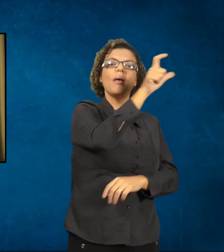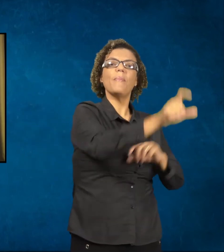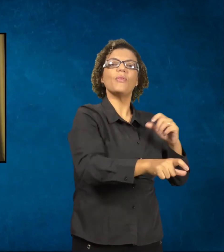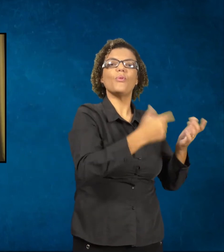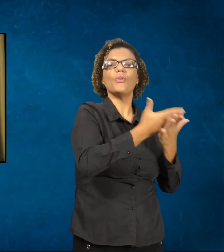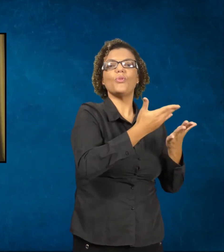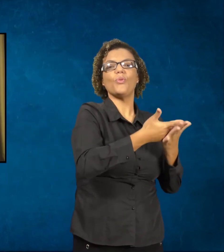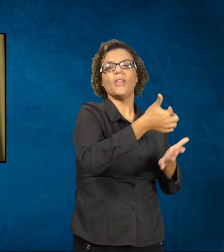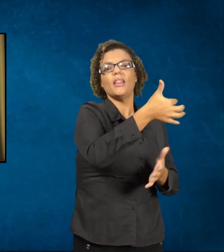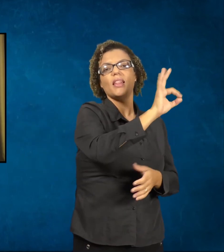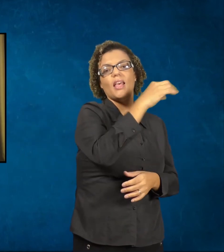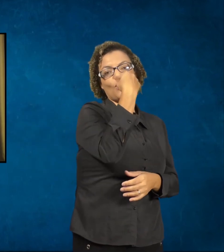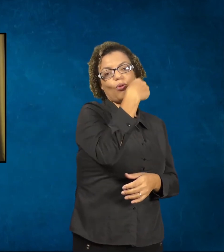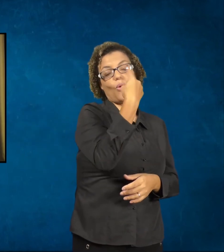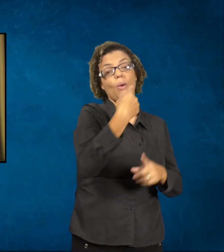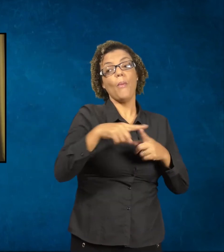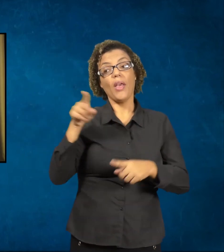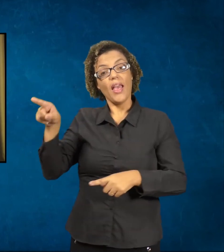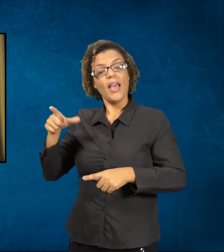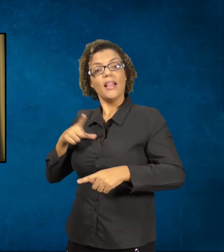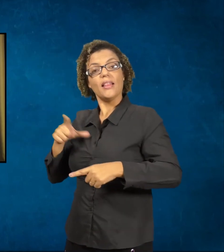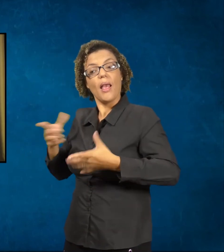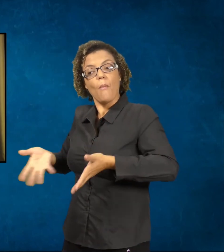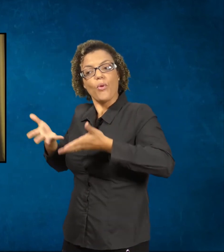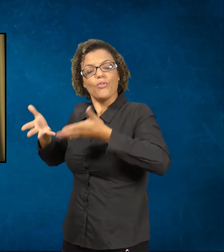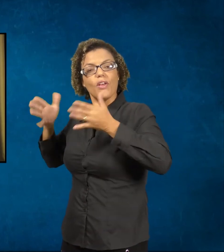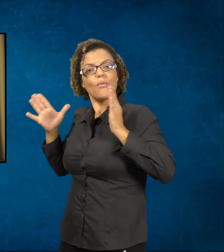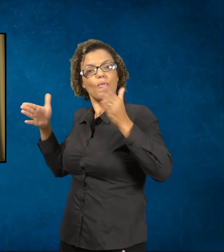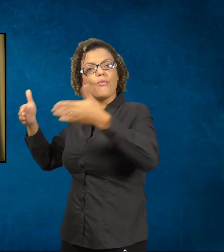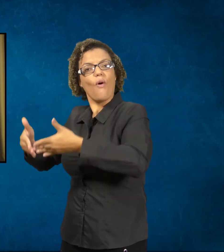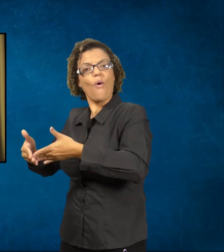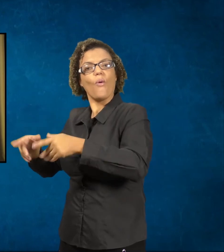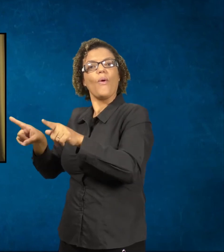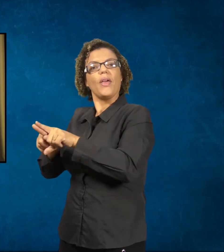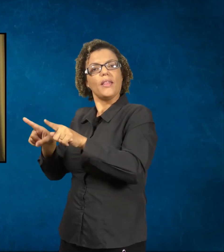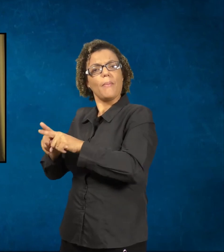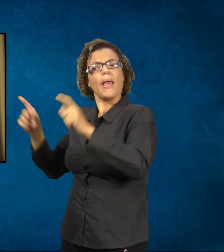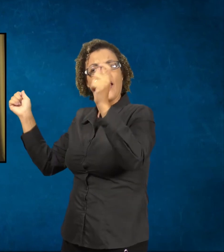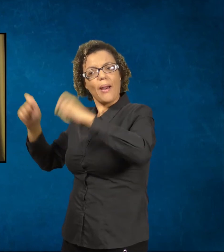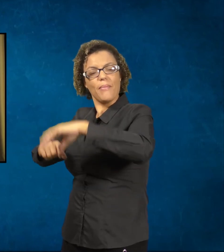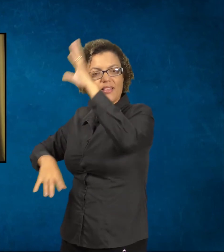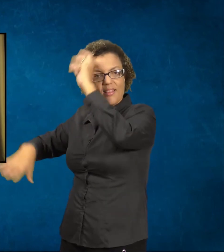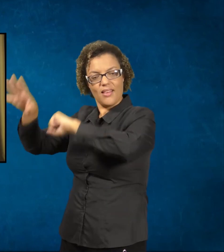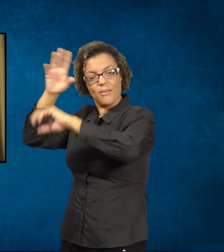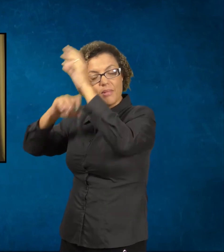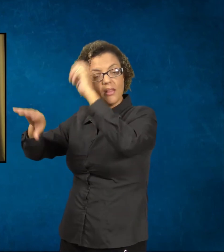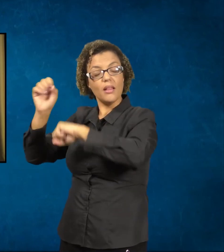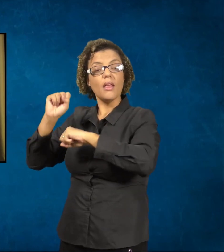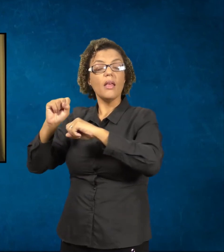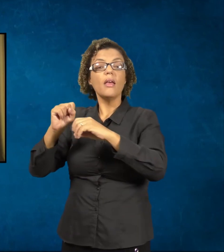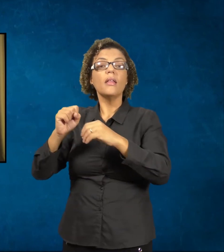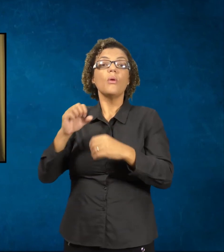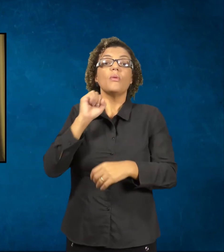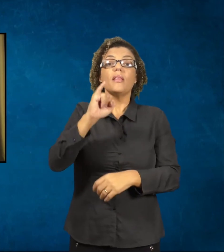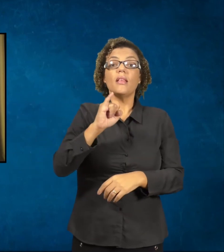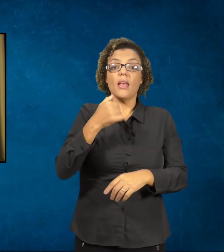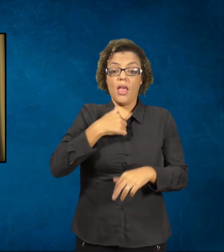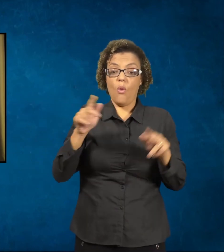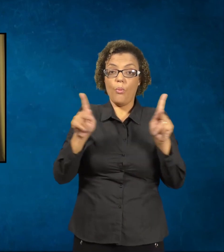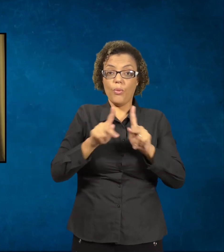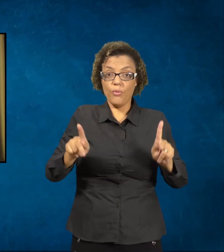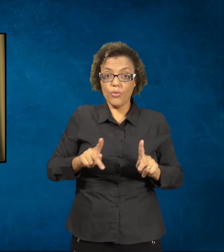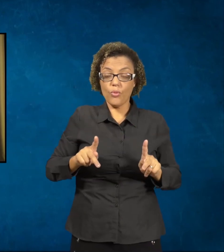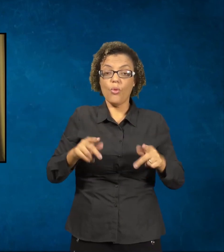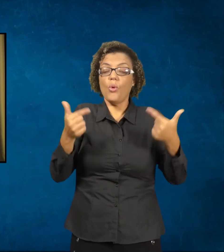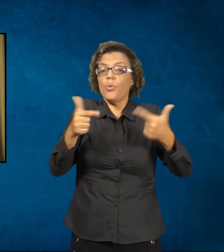espírito de aprendiz. De onde esse jovem vai receber isso se você não tiver? Observe como você mesmo se relaciona com o